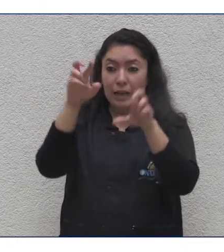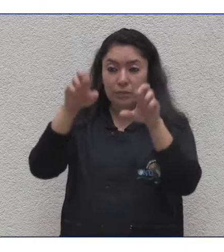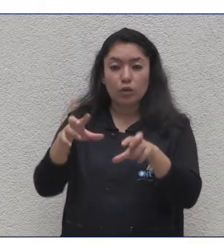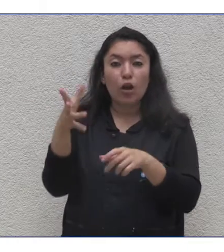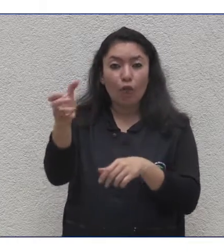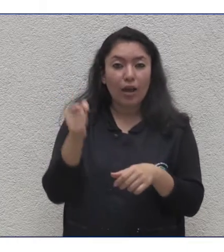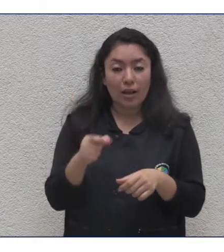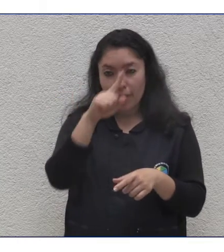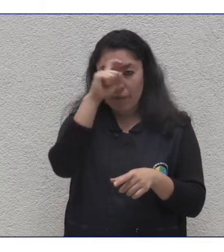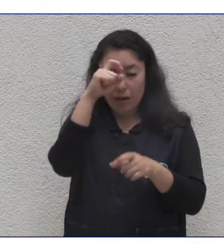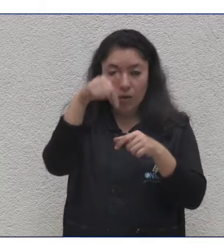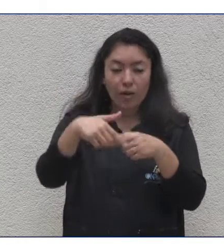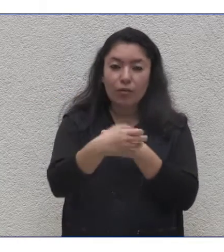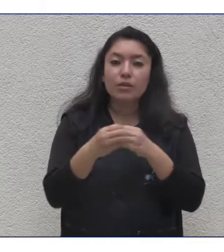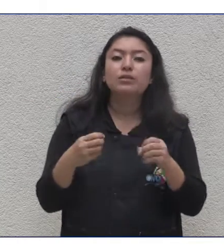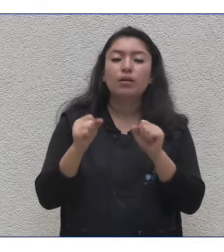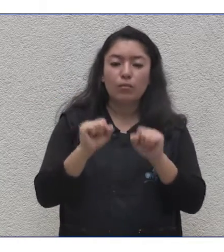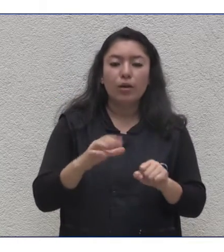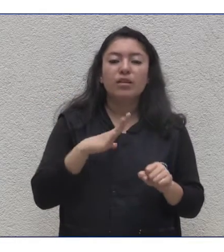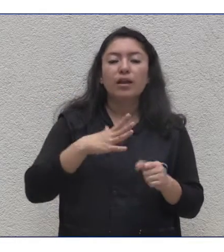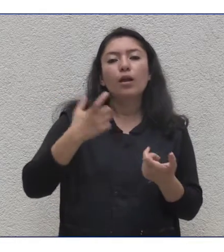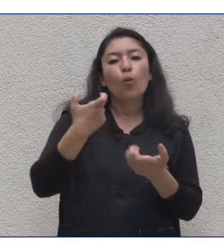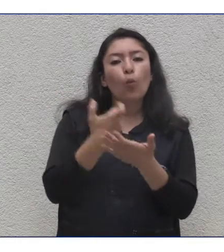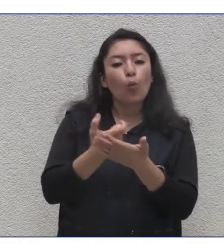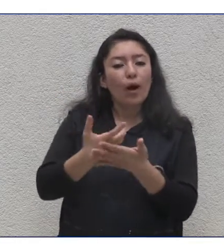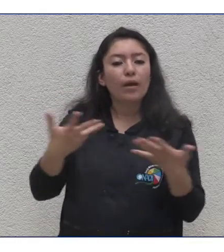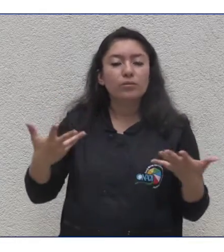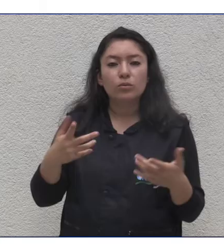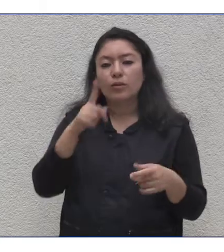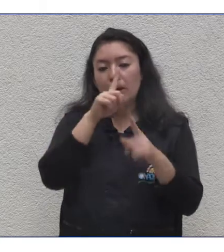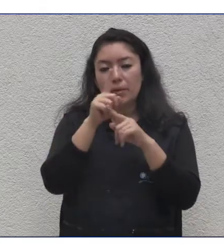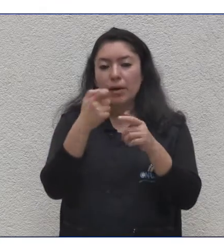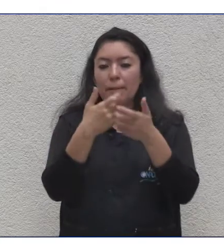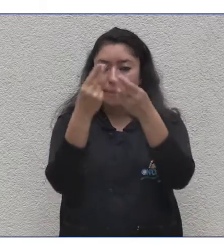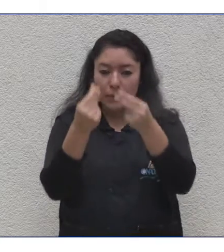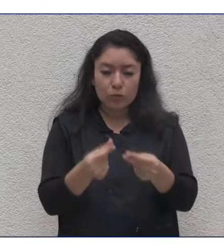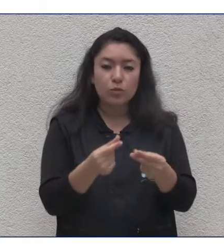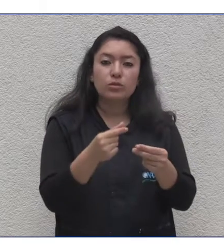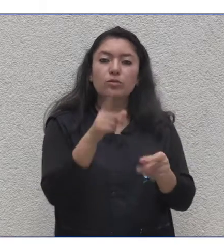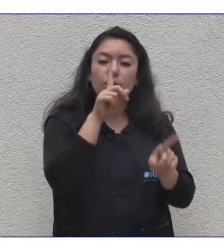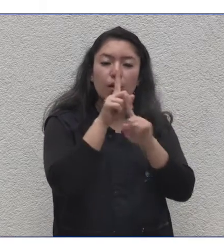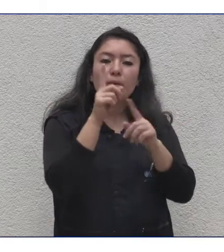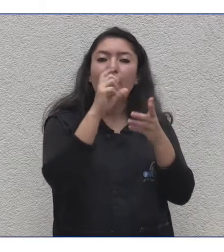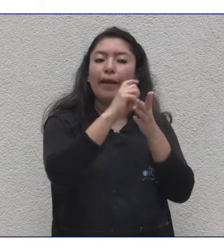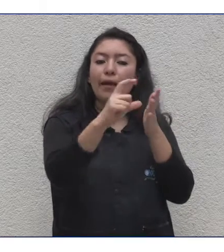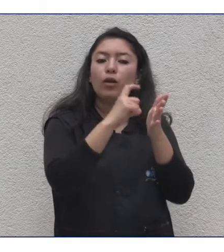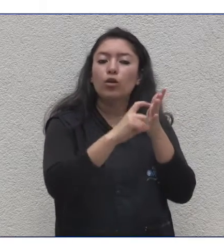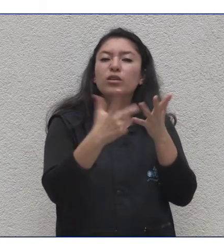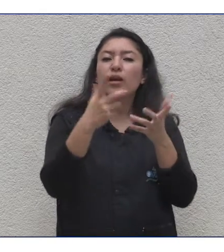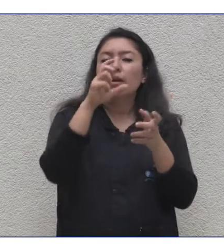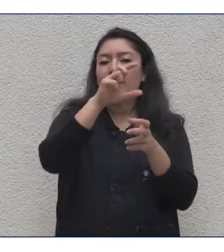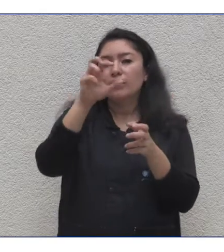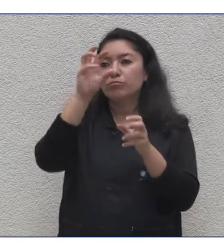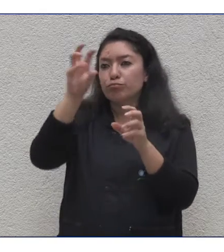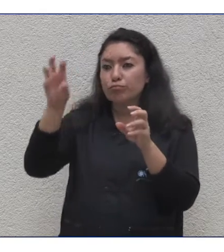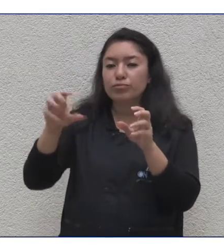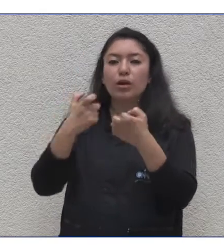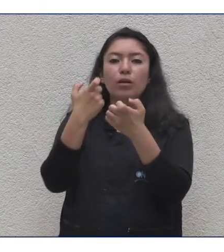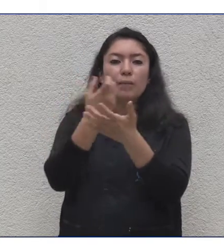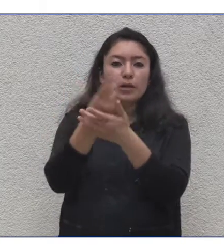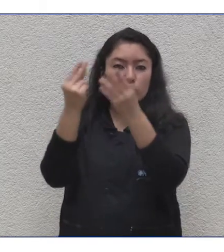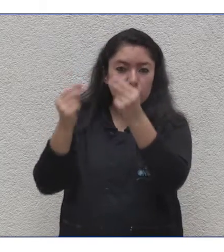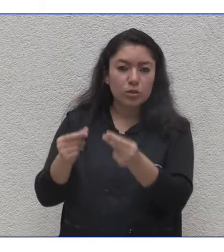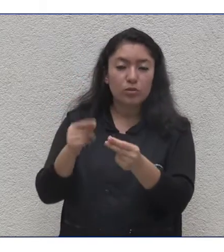sujetos obligados, identificando los montos, precios unitarios, costos, los renglones presupuestarios correspondientes,